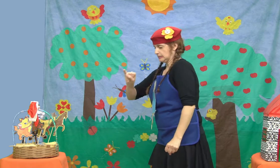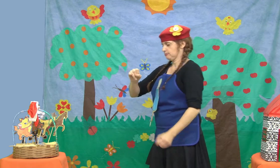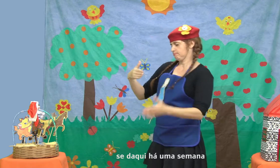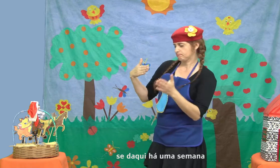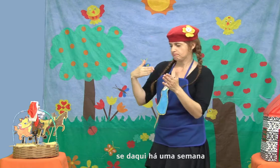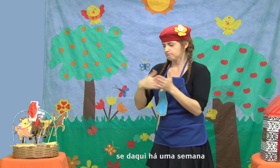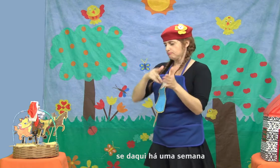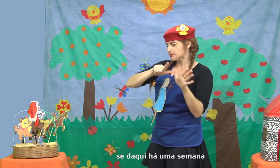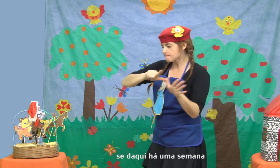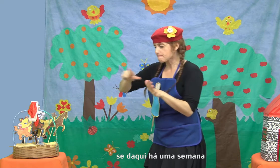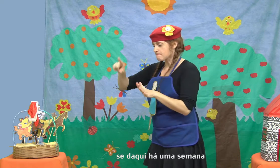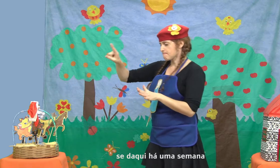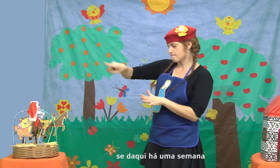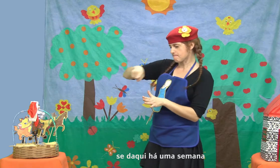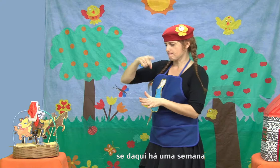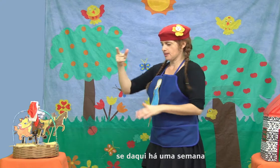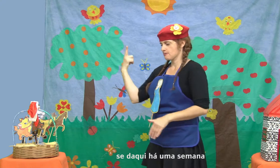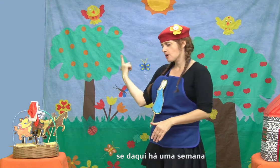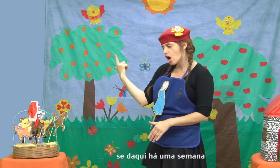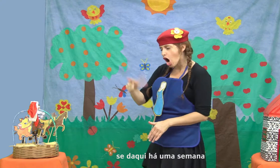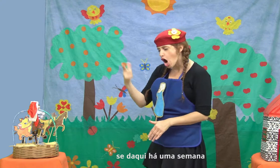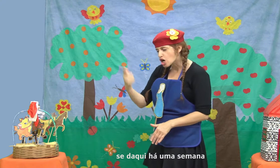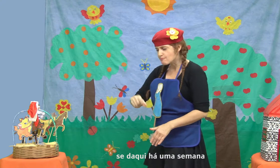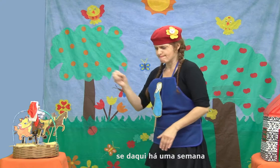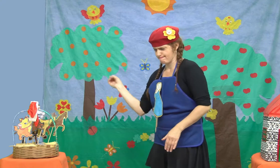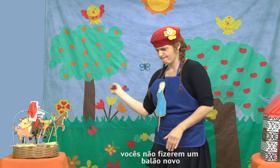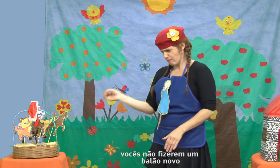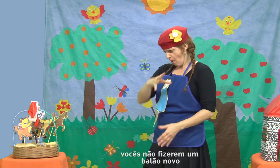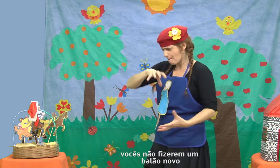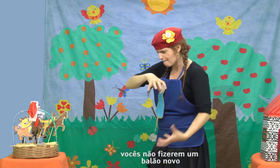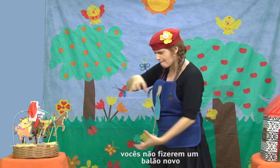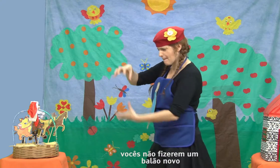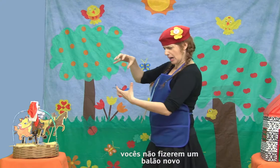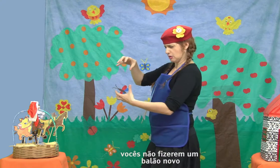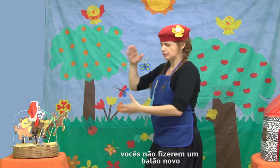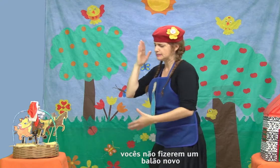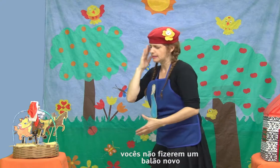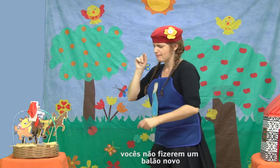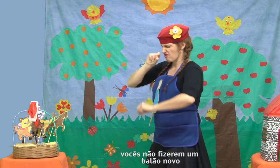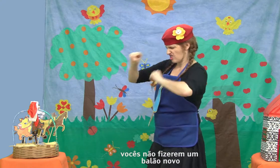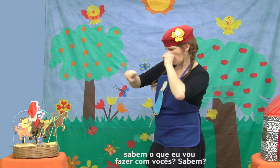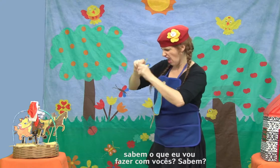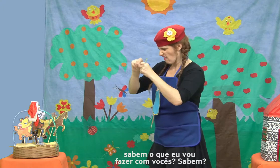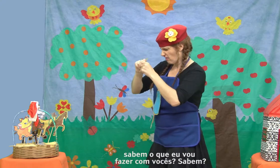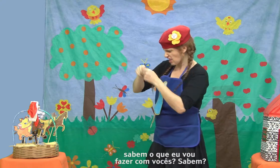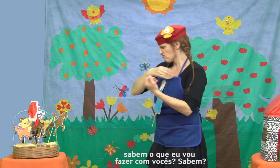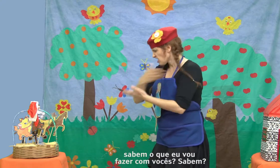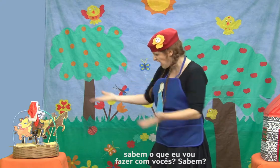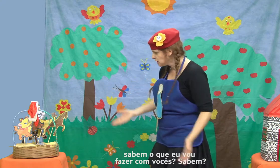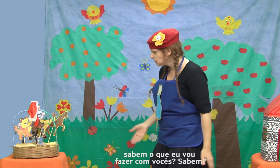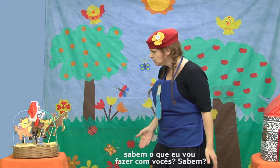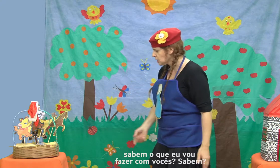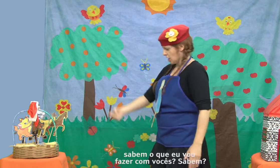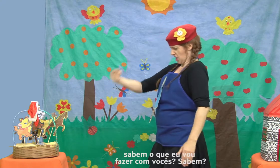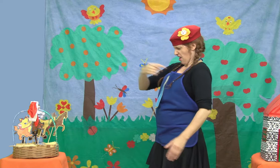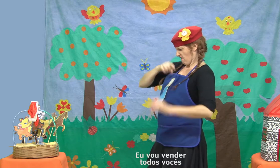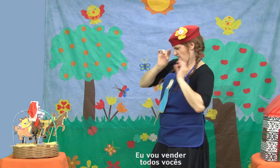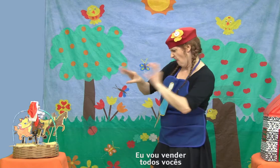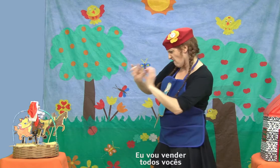se daqui a uma semana vocês não fizeram barulho no sábado fazendo vocês sabem eu vou